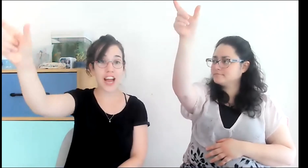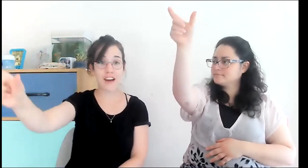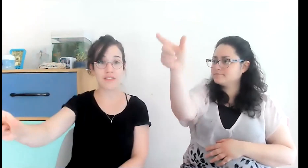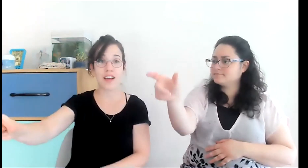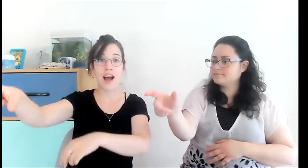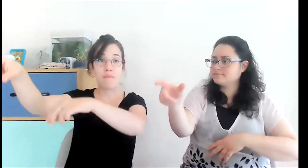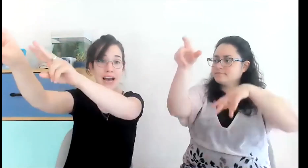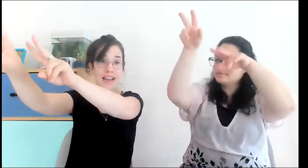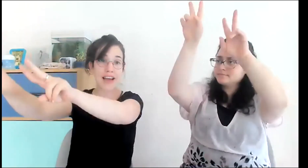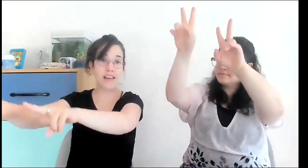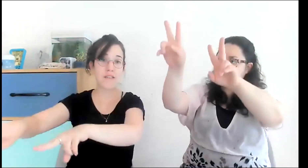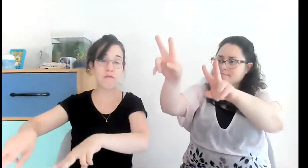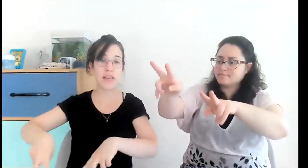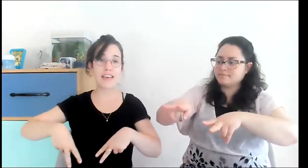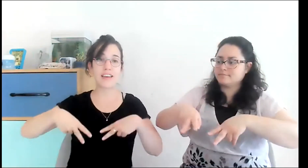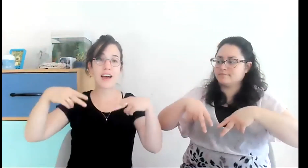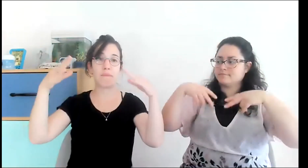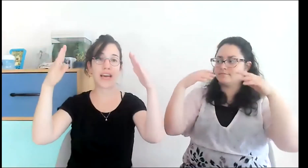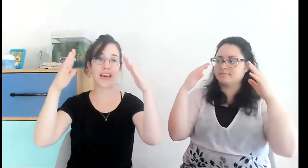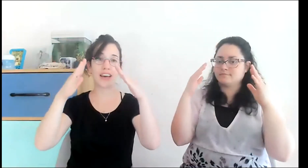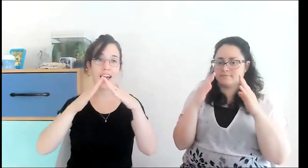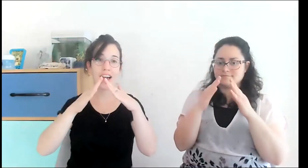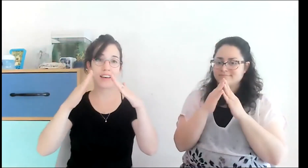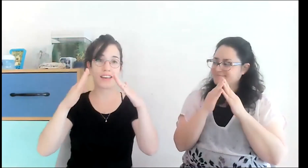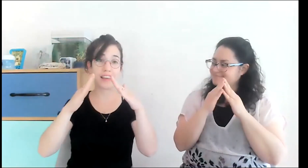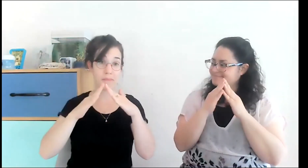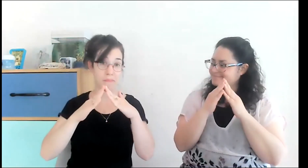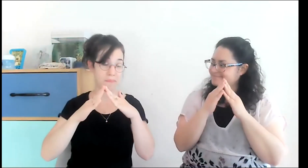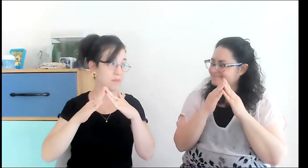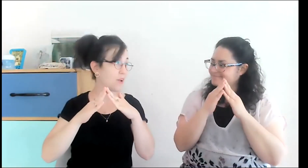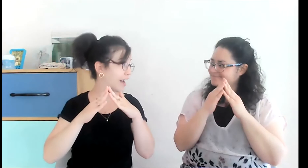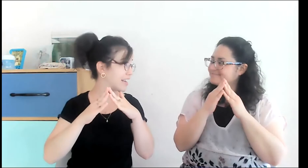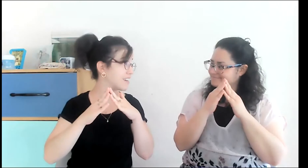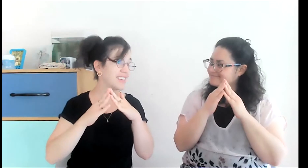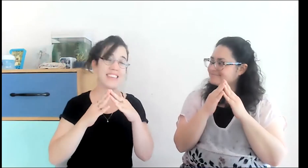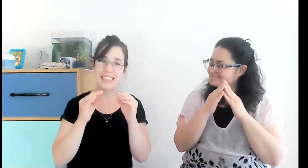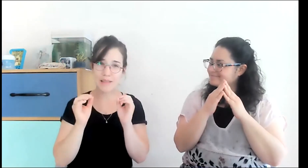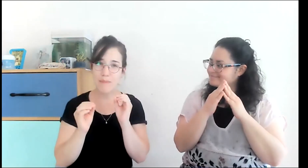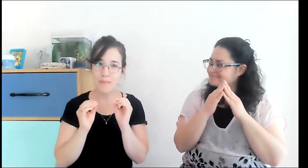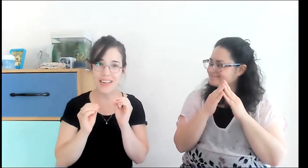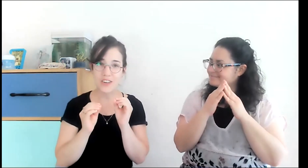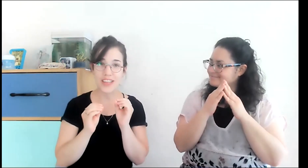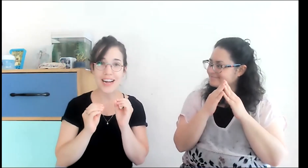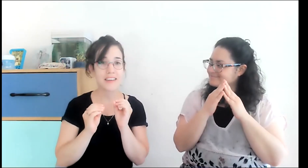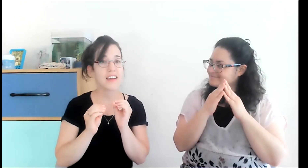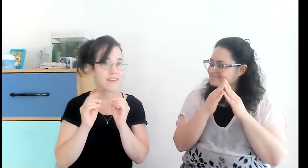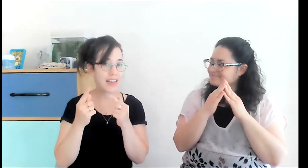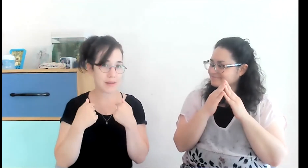השב הביתה מן המרחקים. אוקיי? זה קצת מבלבל אני יודעת, אבל אתם